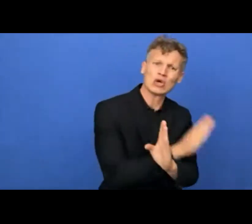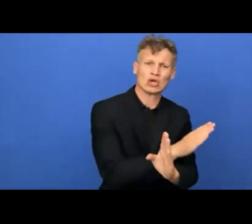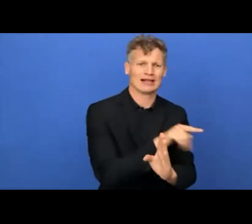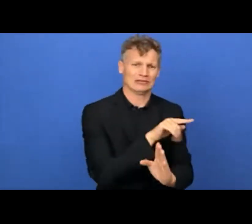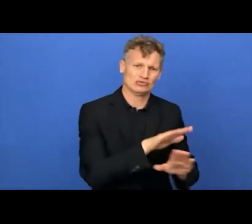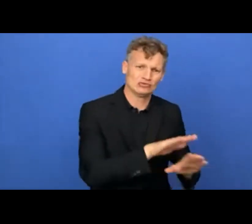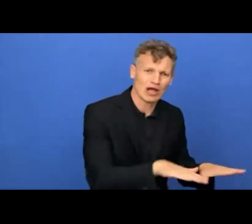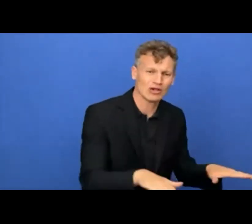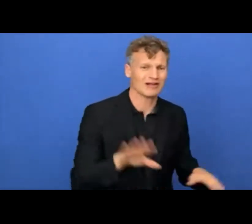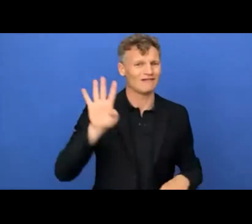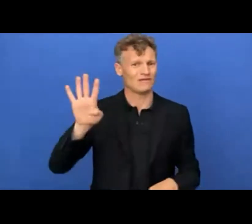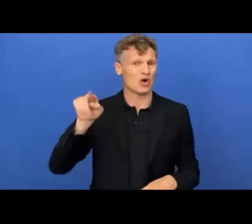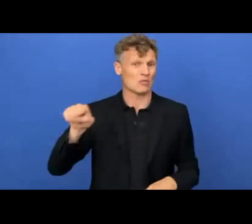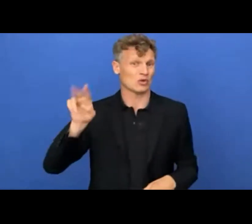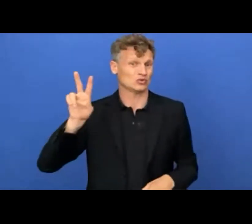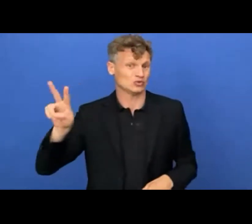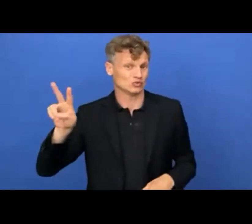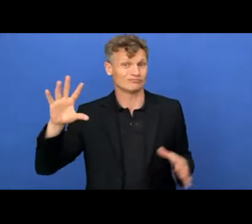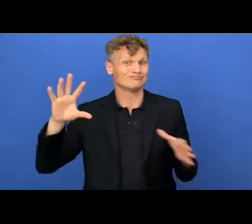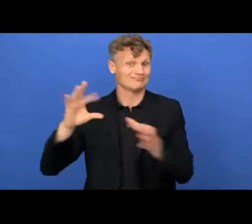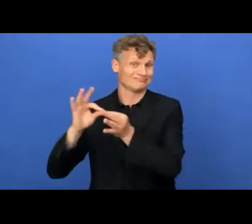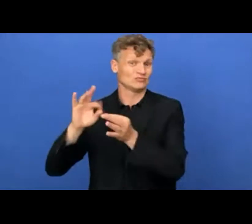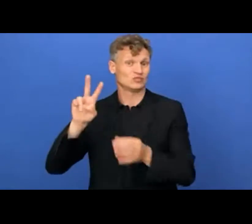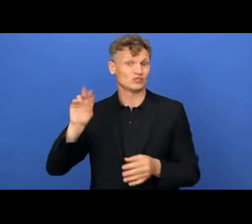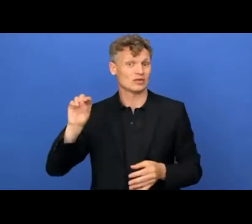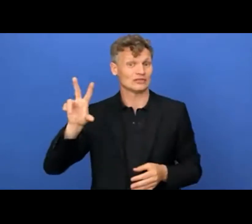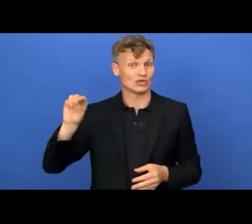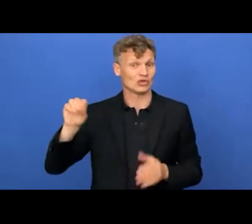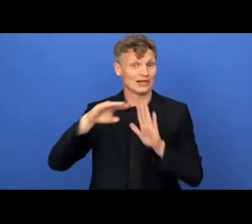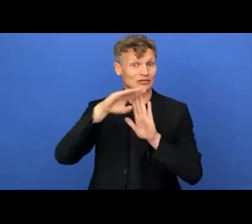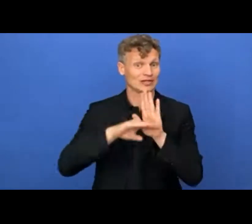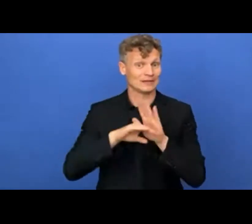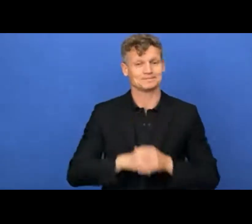pour atteindre la cible 4.2 des ODD.